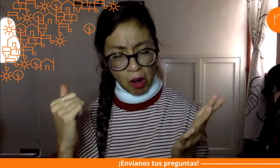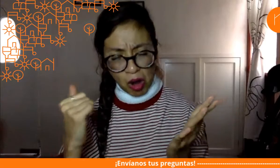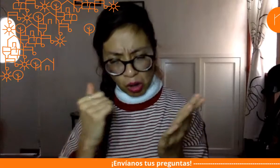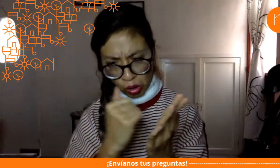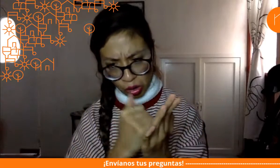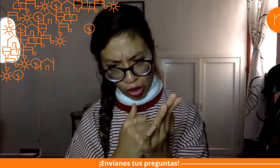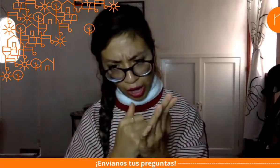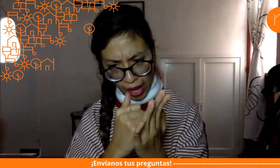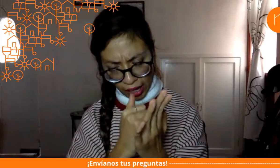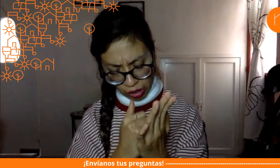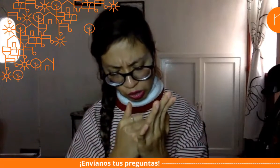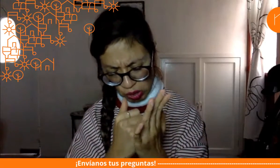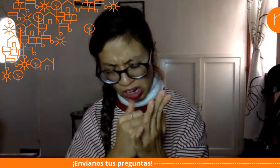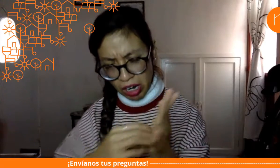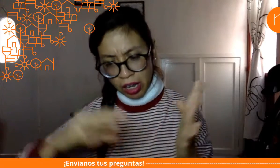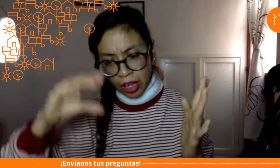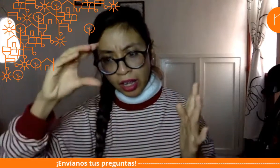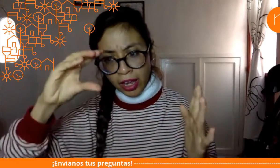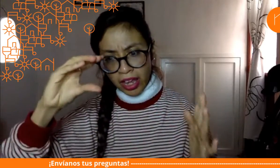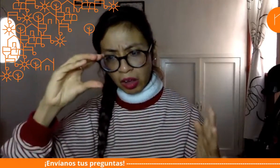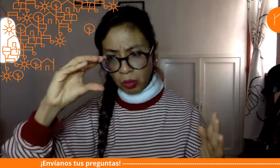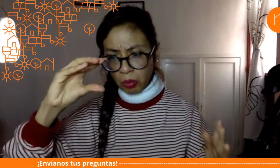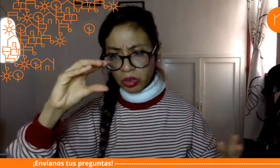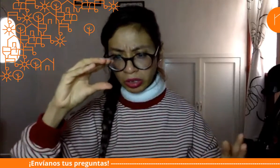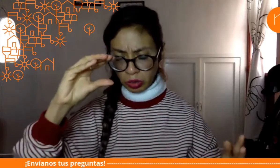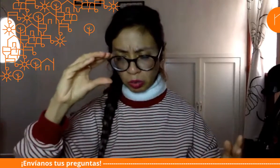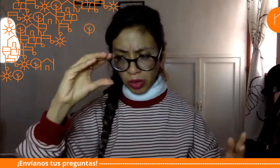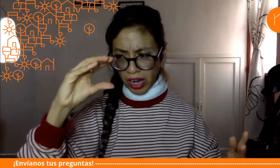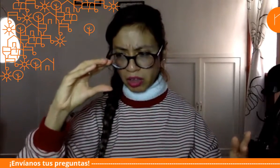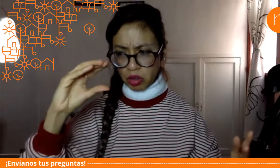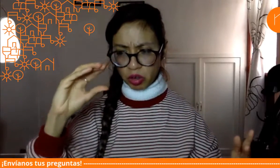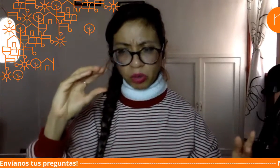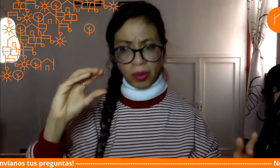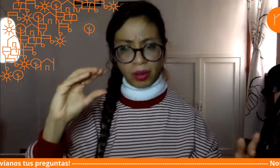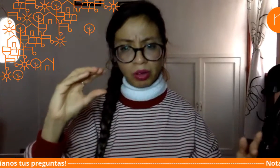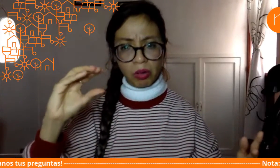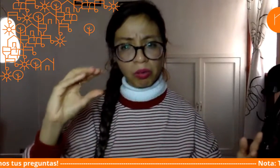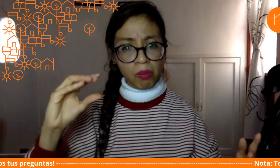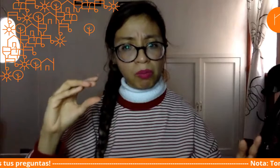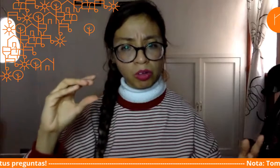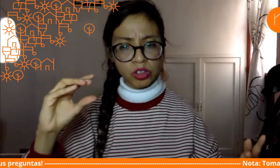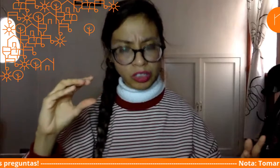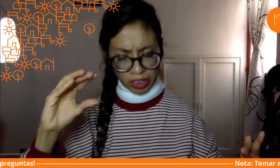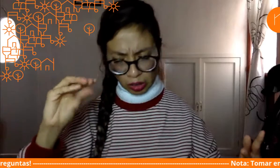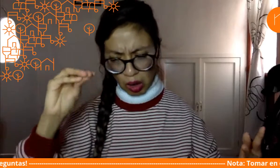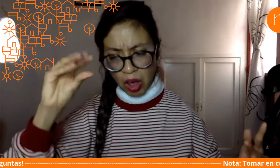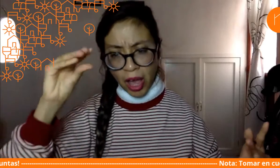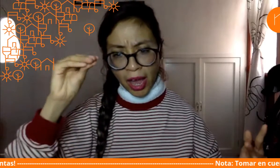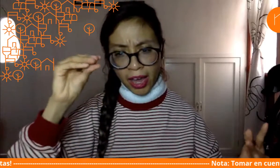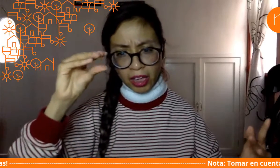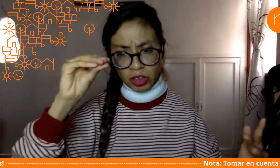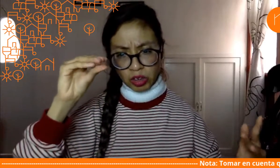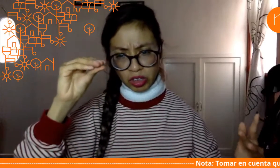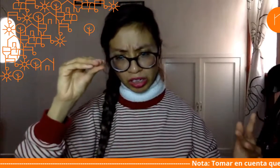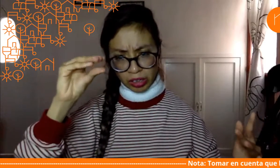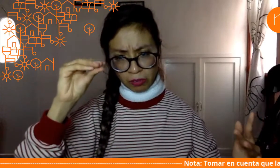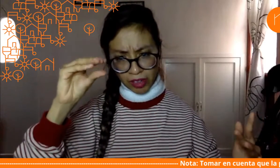Hago el color azul y como si estuviera yo tomando un bomboncito, esto